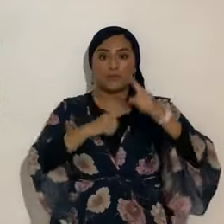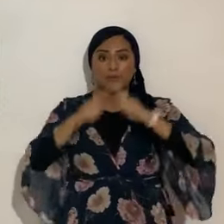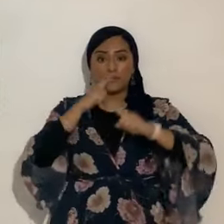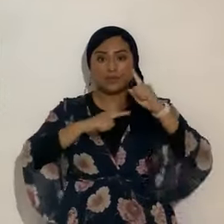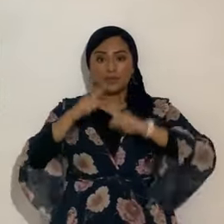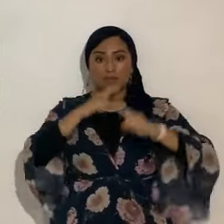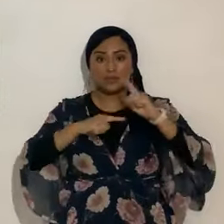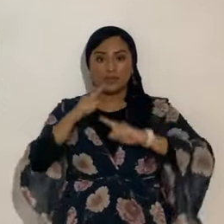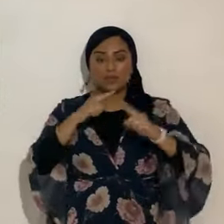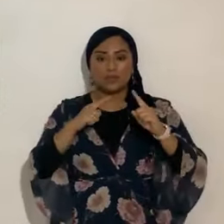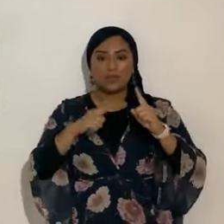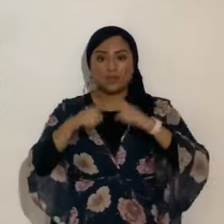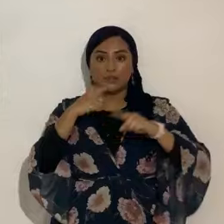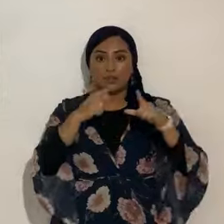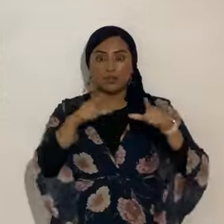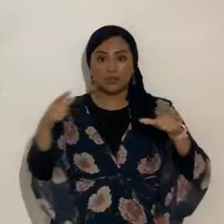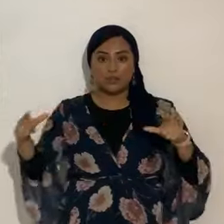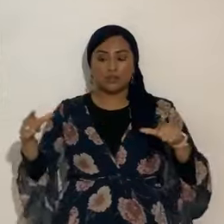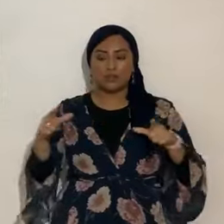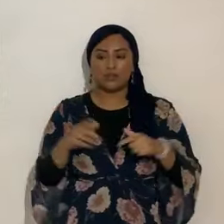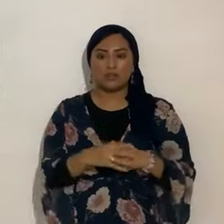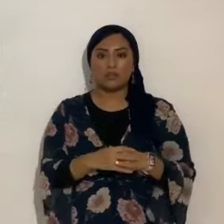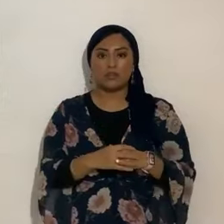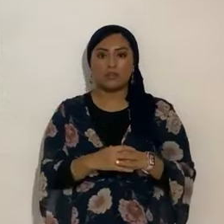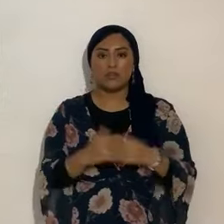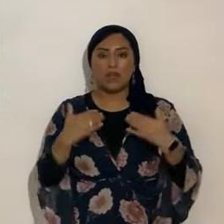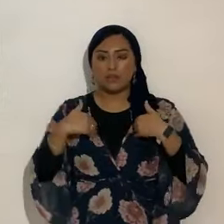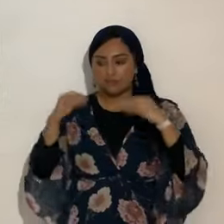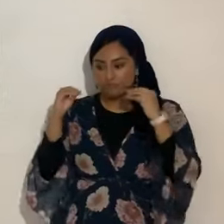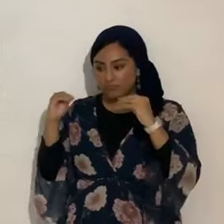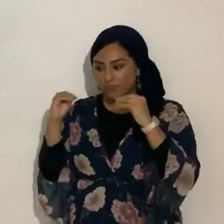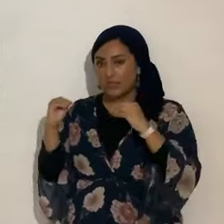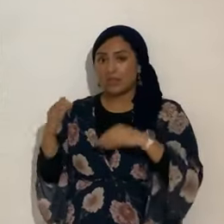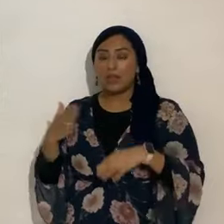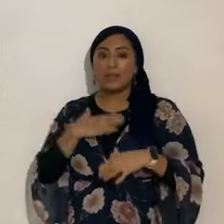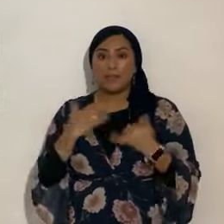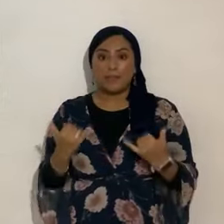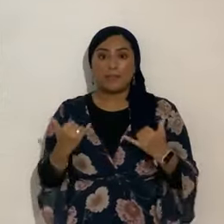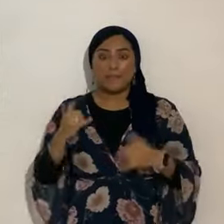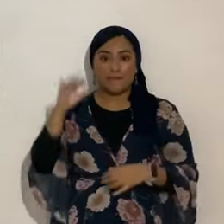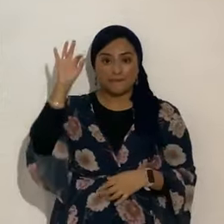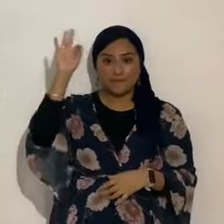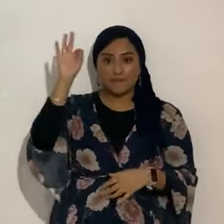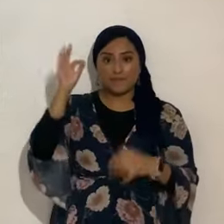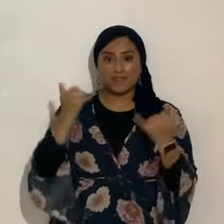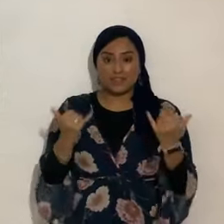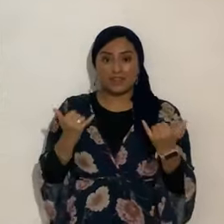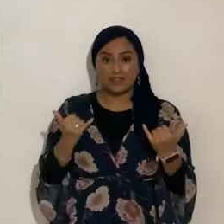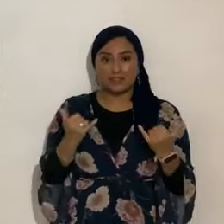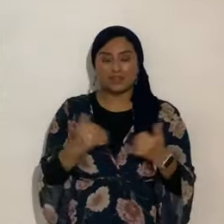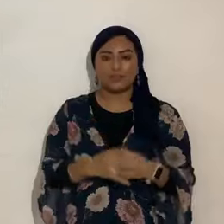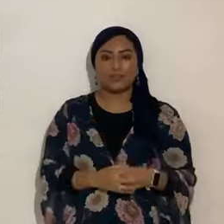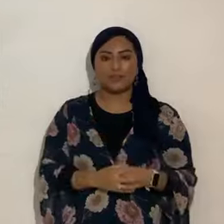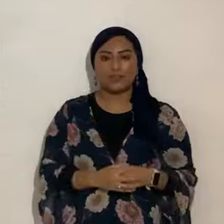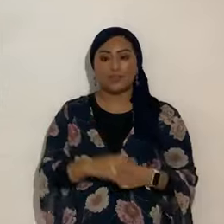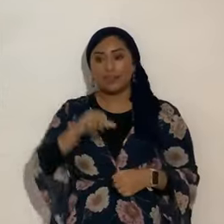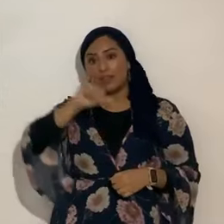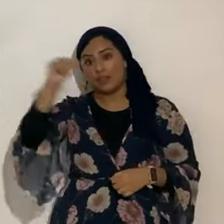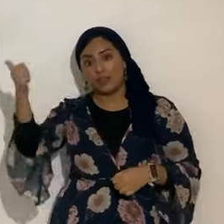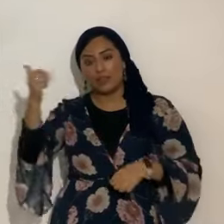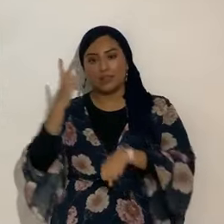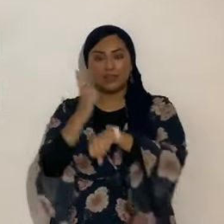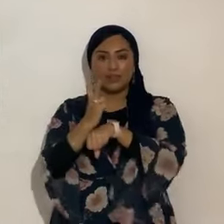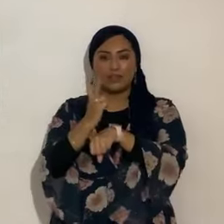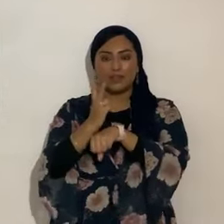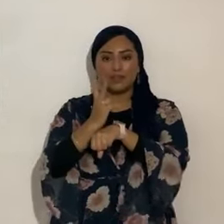con lenguaje de señas, les han enseñado, mientras yo estoy predicando ahora mismo, en otra